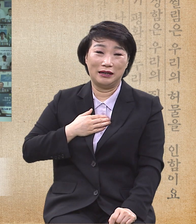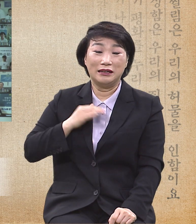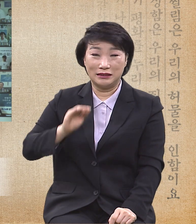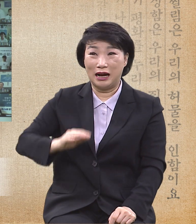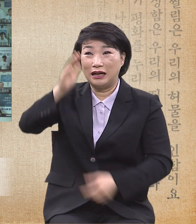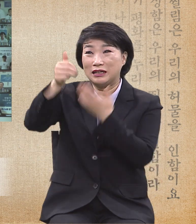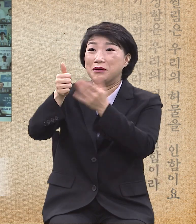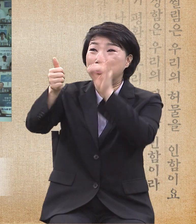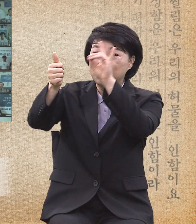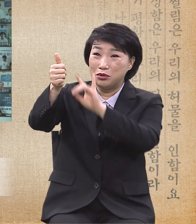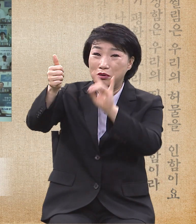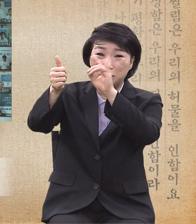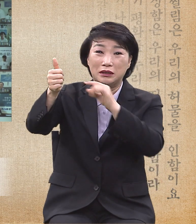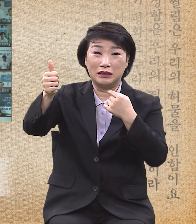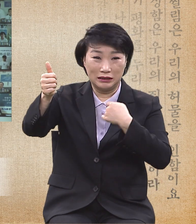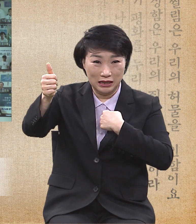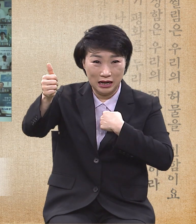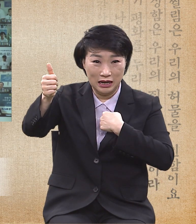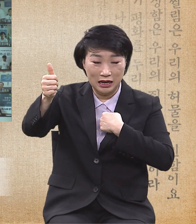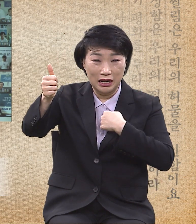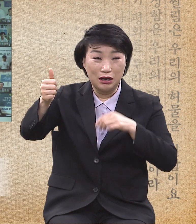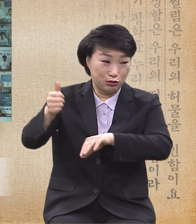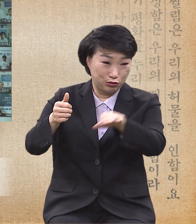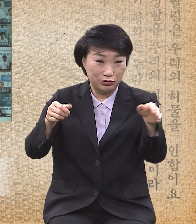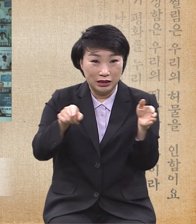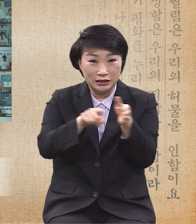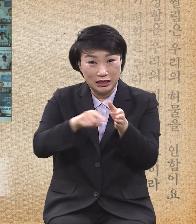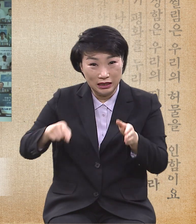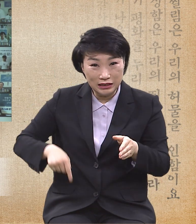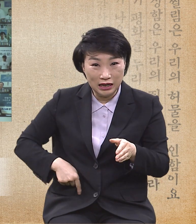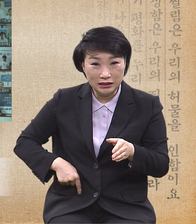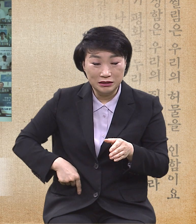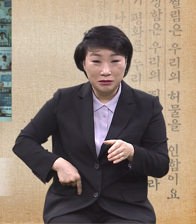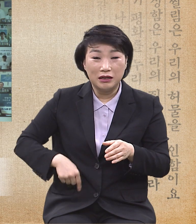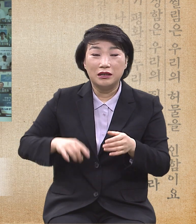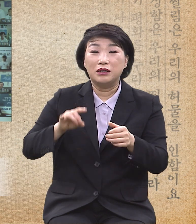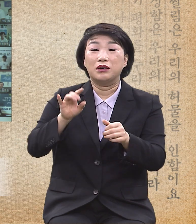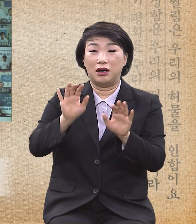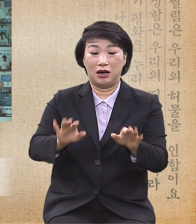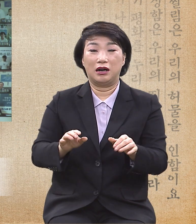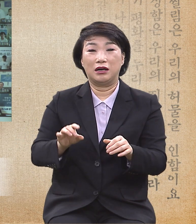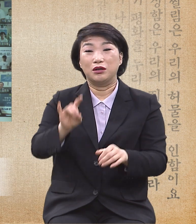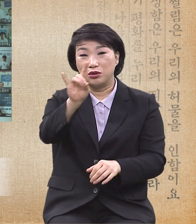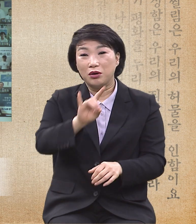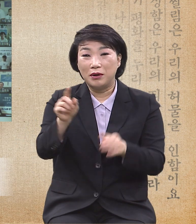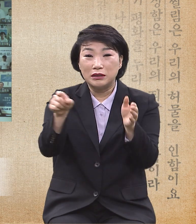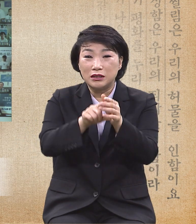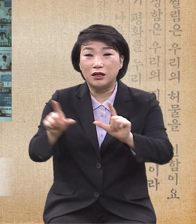하나님을 기만하고 우리 신앙 양심을 기만하며 신앙생활을 했더냐.